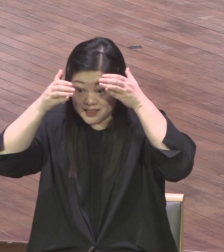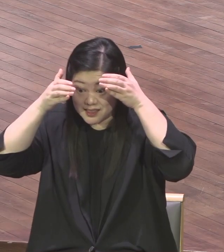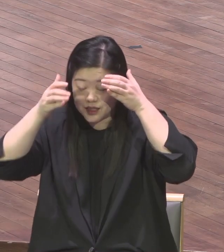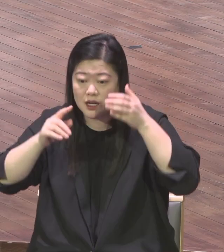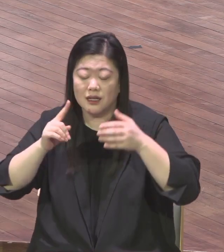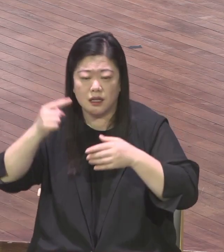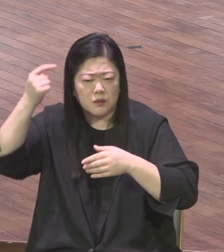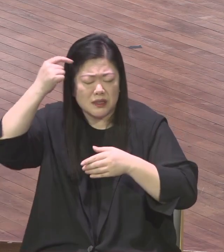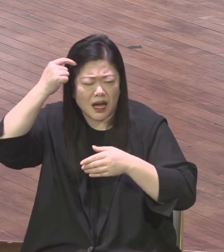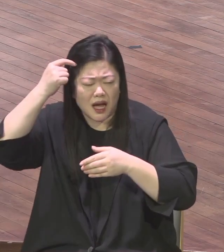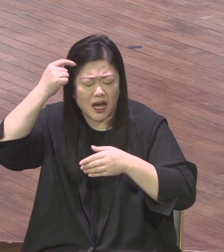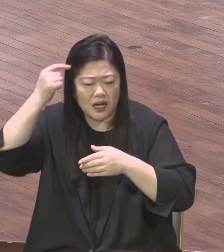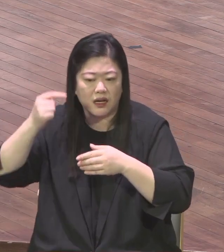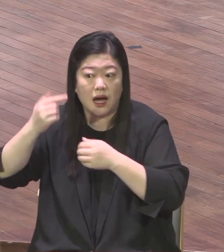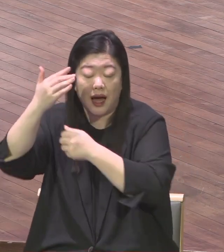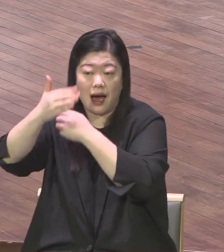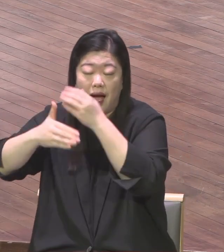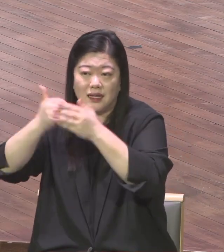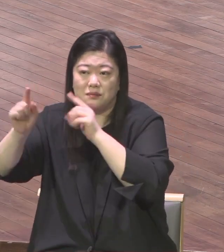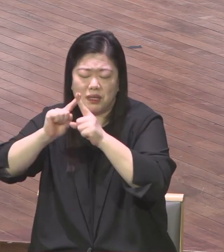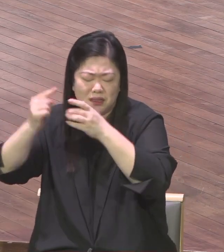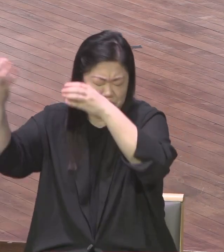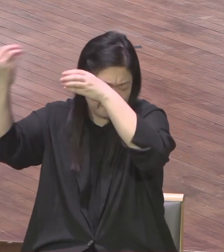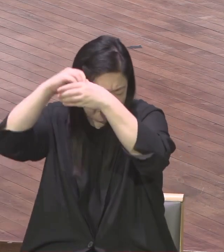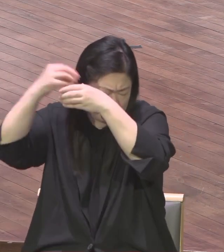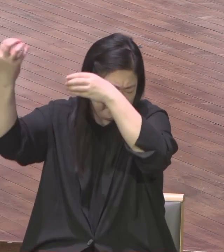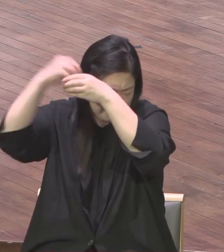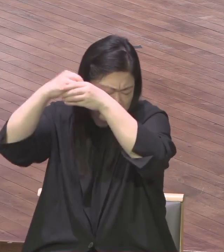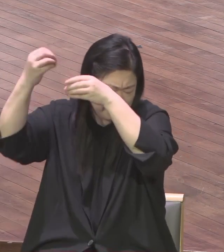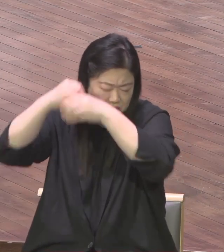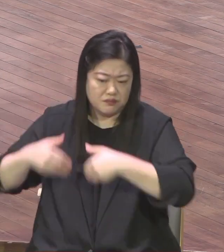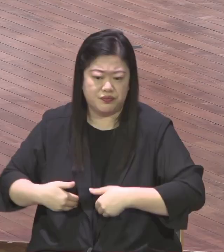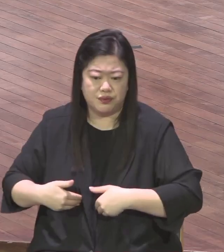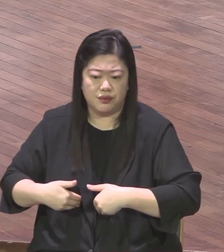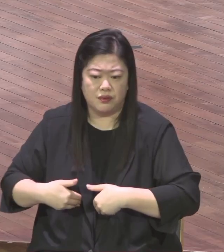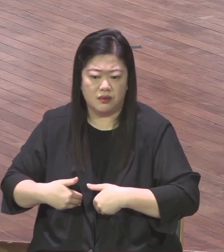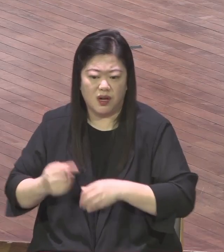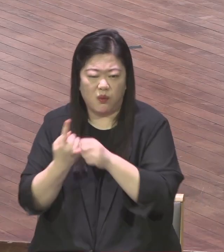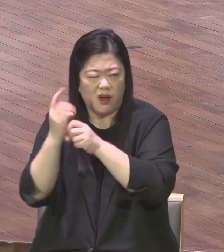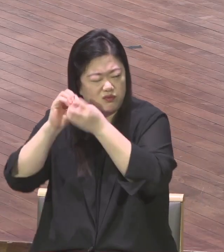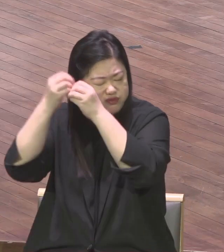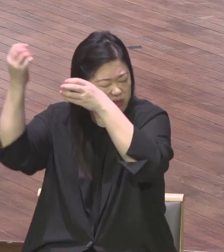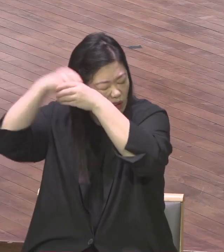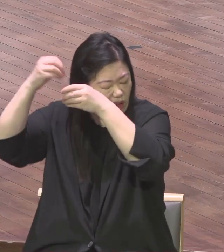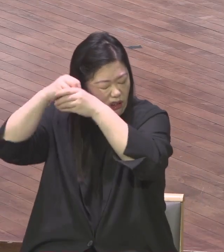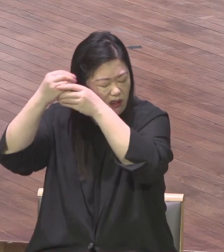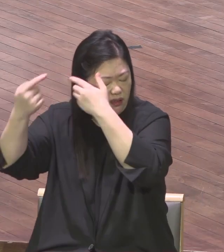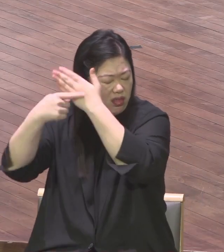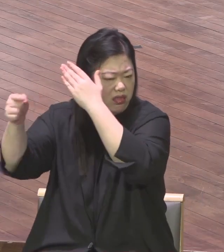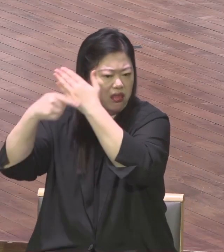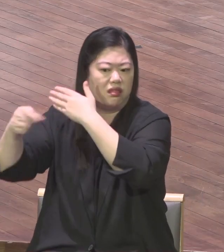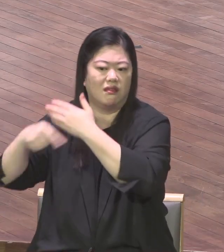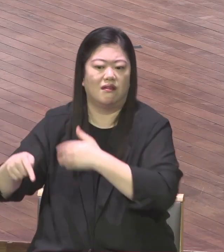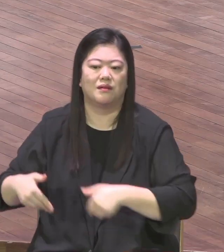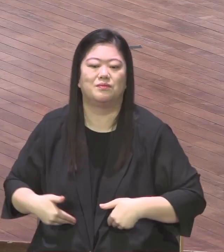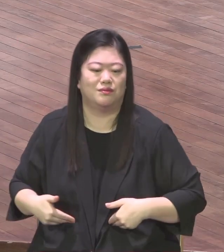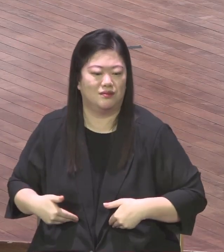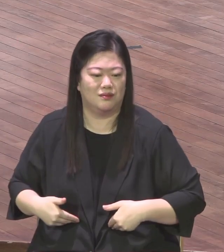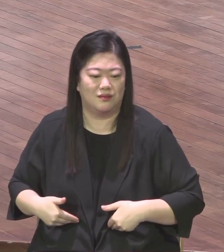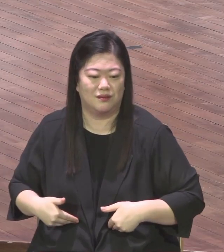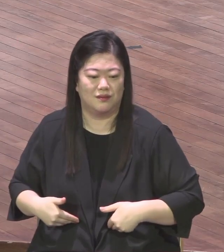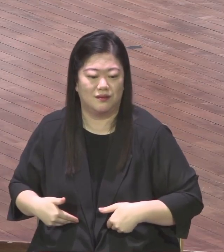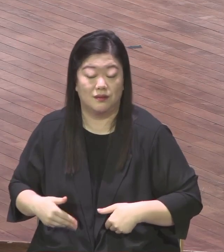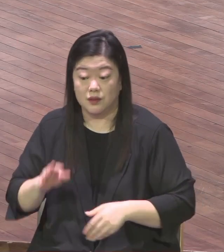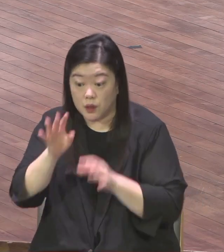여러분의 생각 속에 항상 구원의 산 소망을 가져라. 생각 속에 거기까지 있어야 돼요. 잘못면요 이 사도